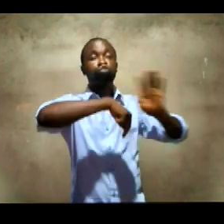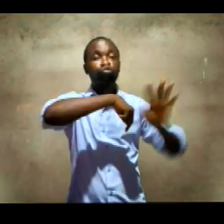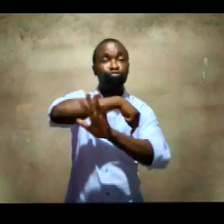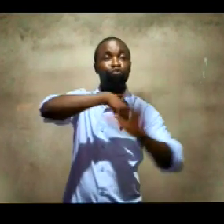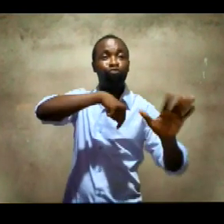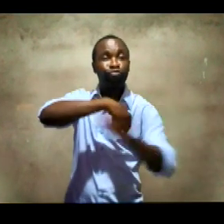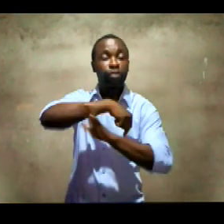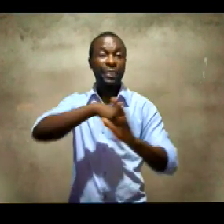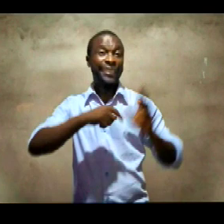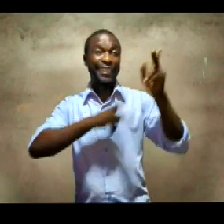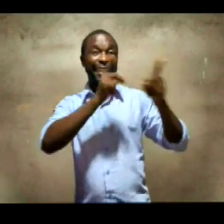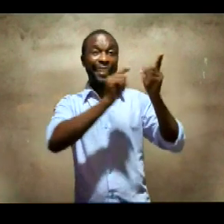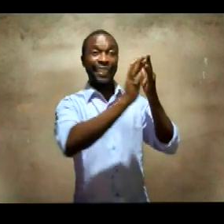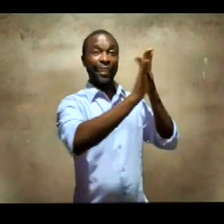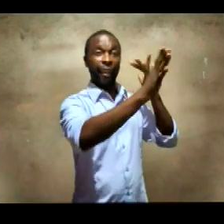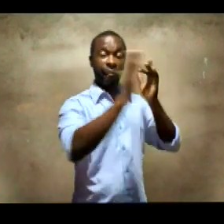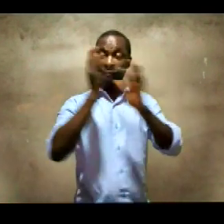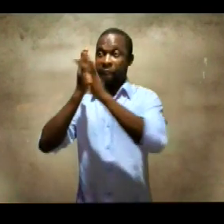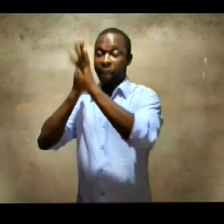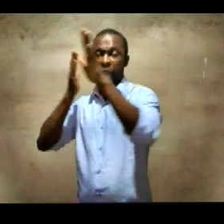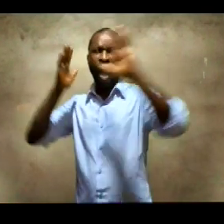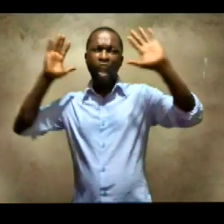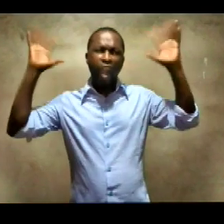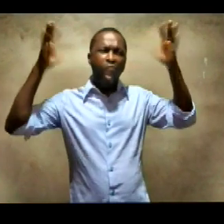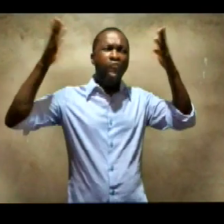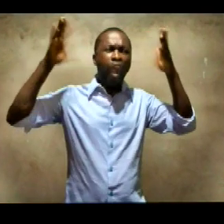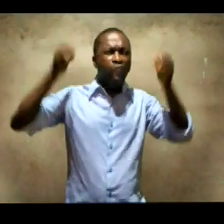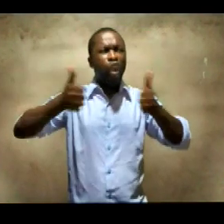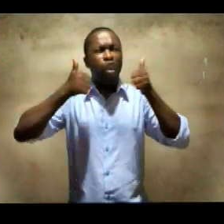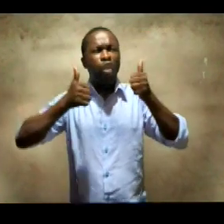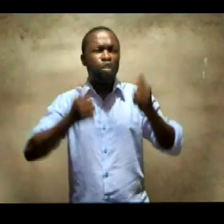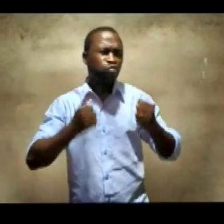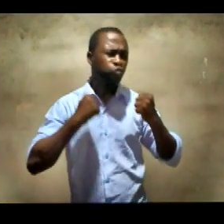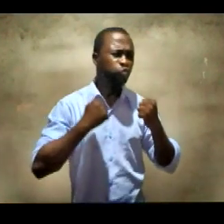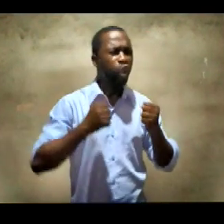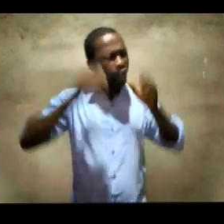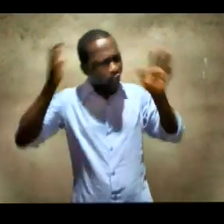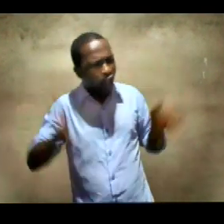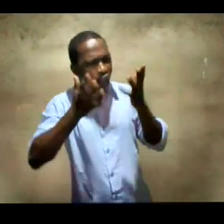populations locales ont accueilli l'hélicoptère de la police venu secourir un jeune pêcheur.